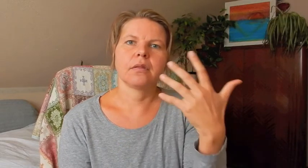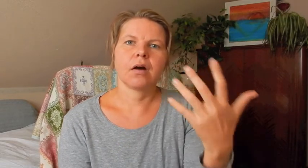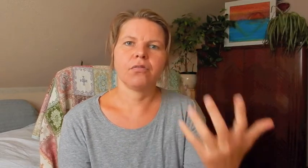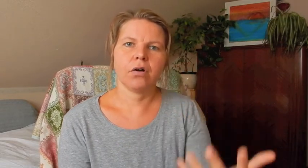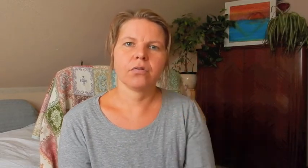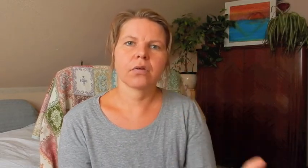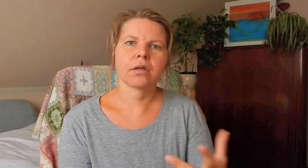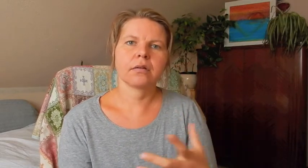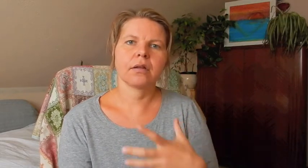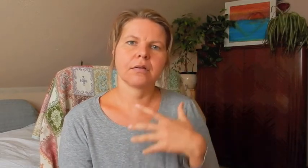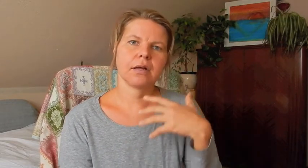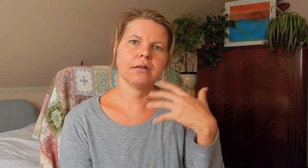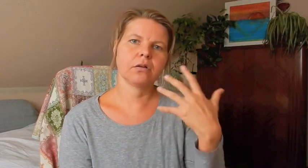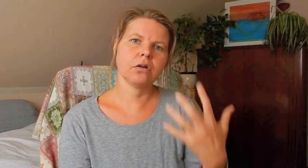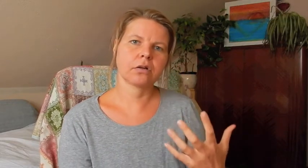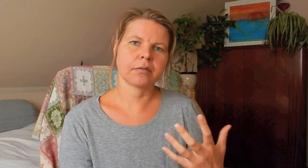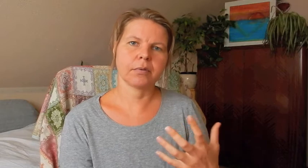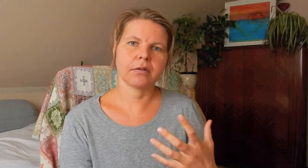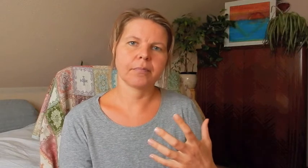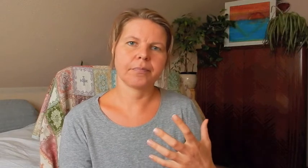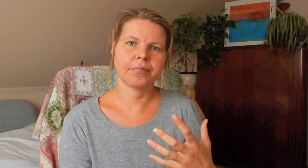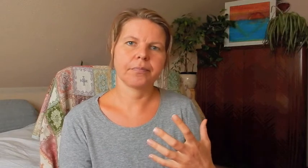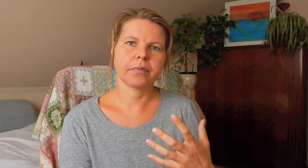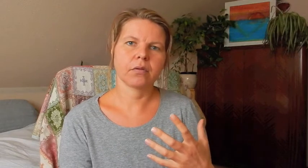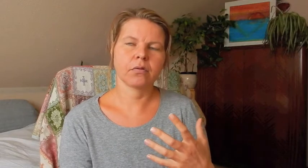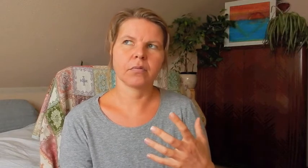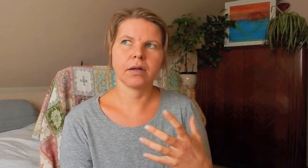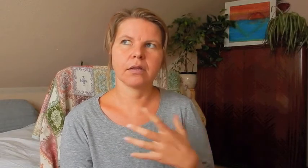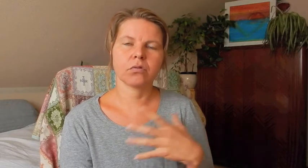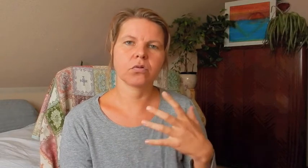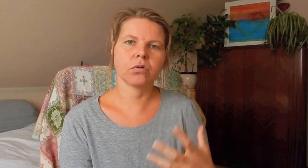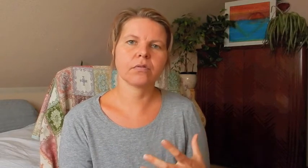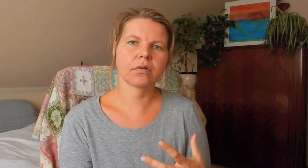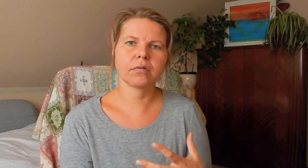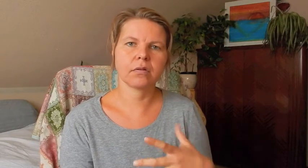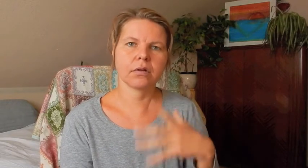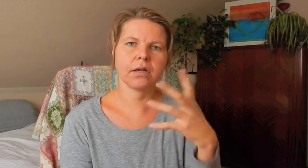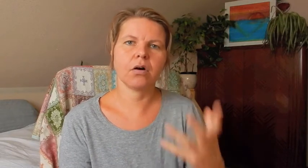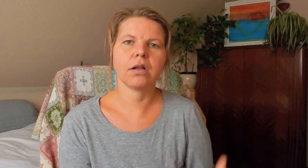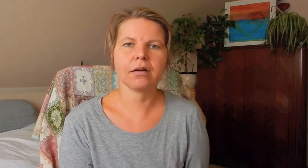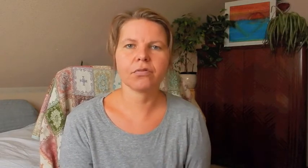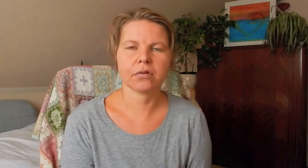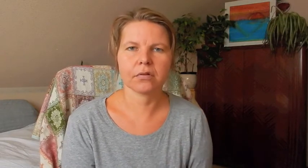darauf auszurichten, dass ich halt glücklich bin. Und zwar nicht nur kurzfristig, sondern auch langfristig.